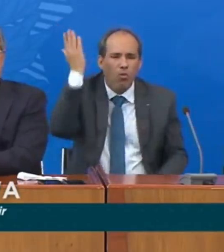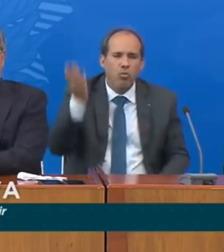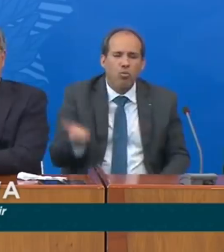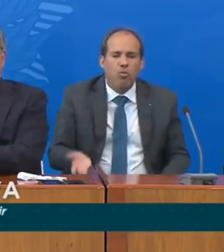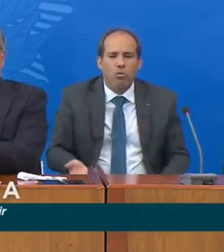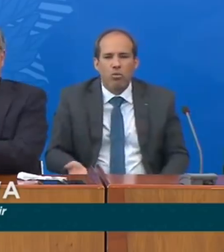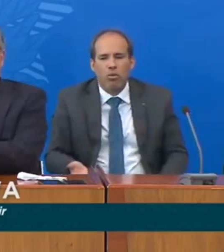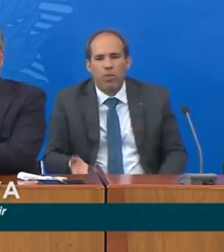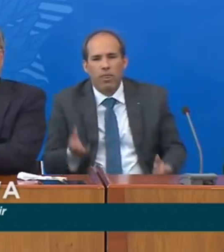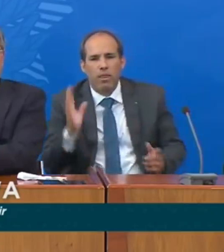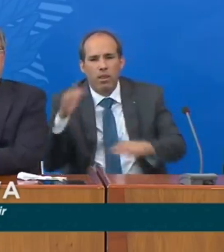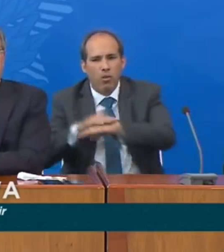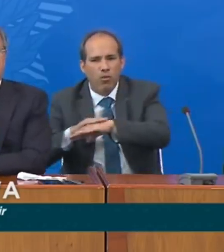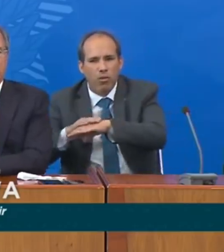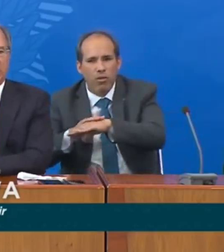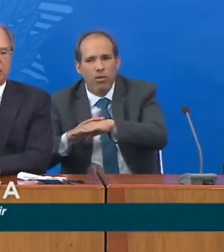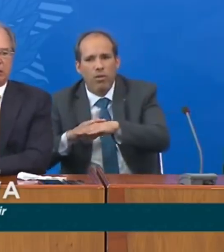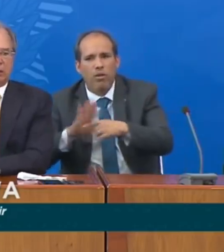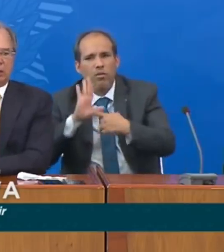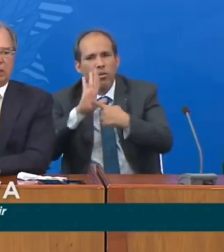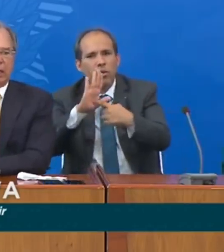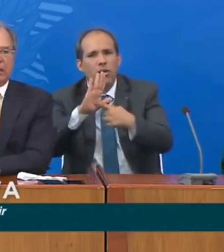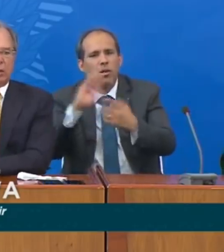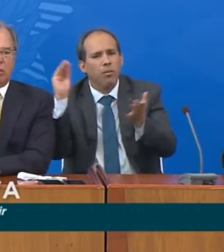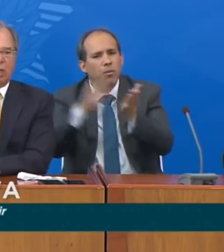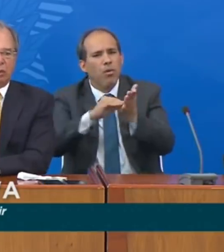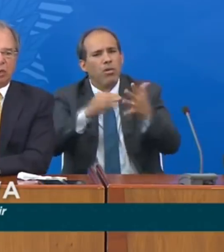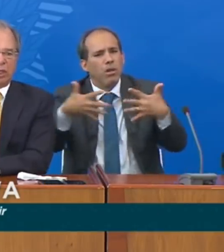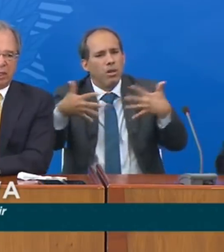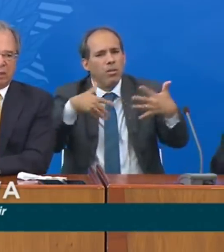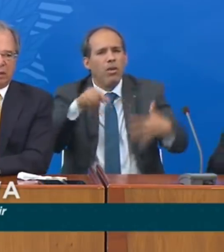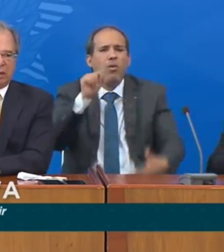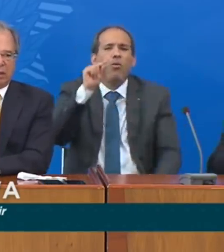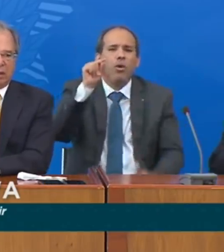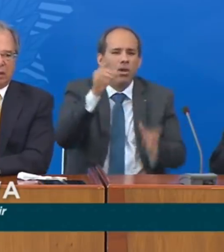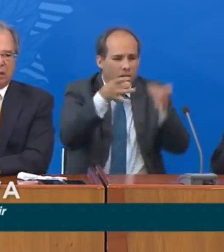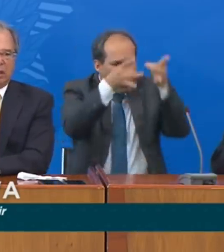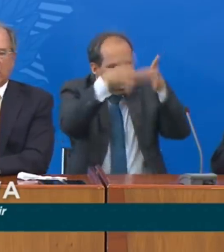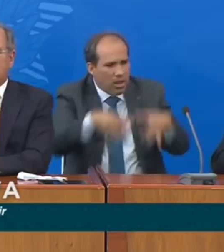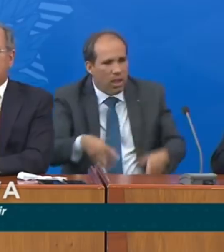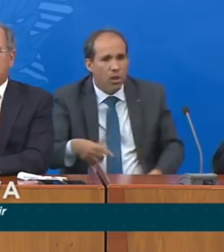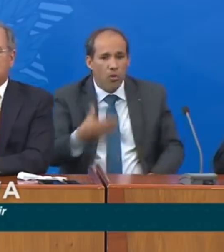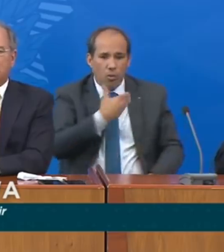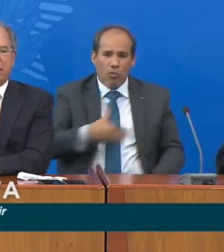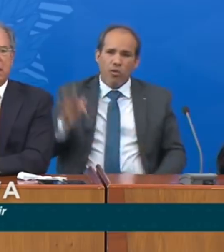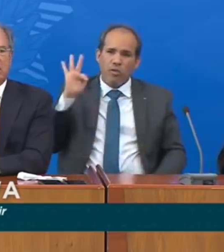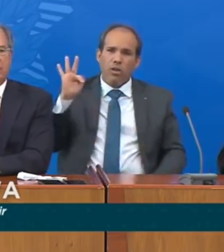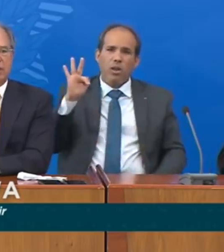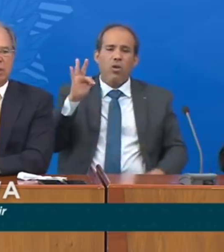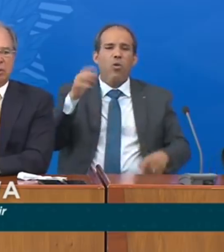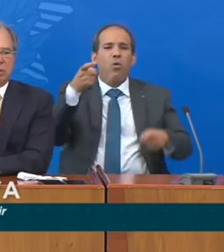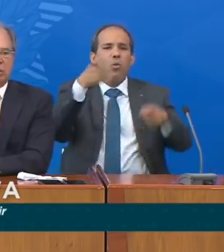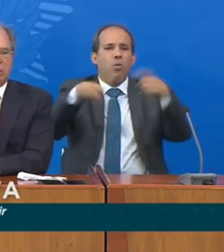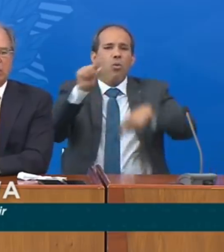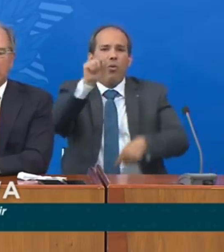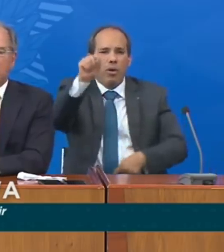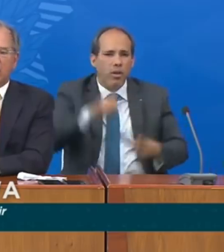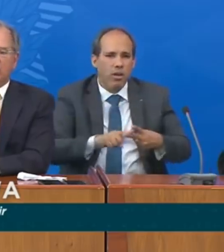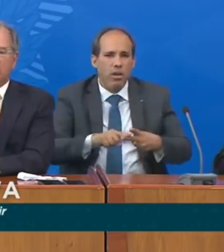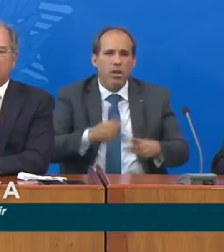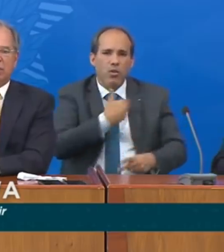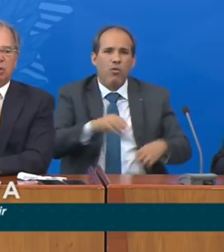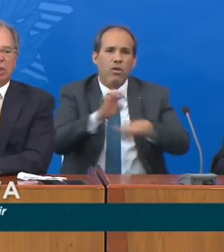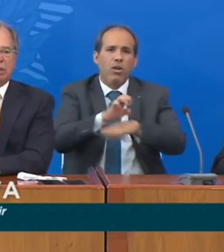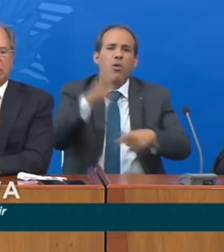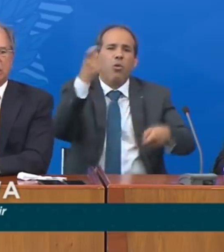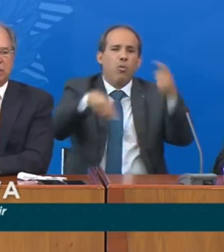olha, vamos tornar transparente quem está cobrando o quê. E cada um tem a liberdade de fixar o seu e que não haja